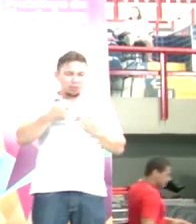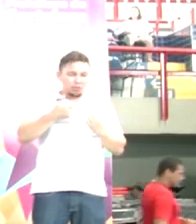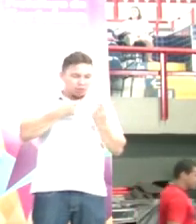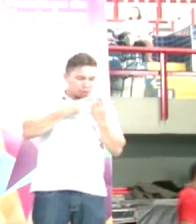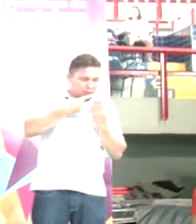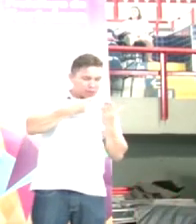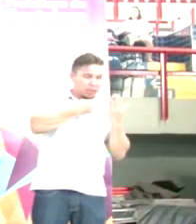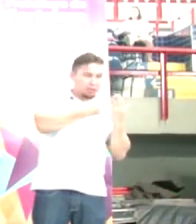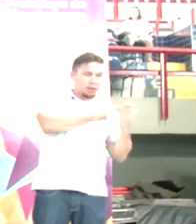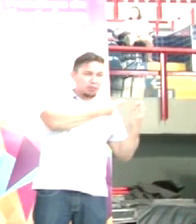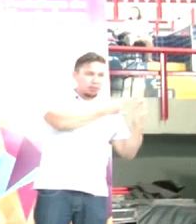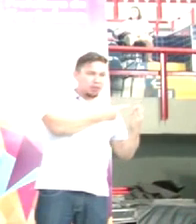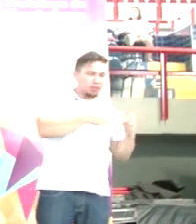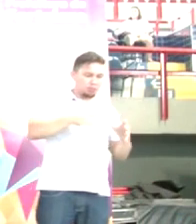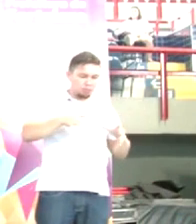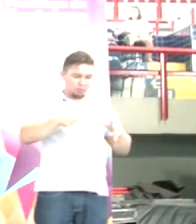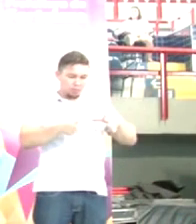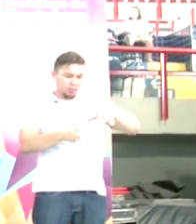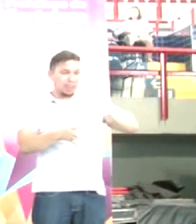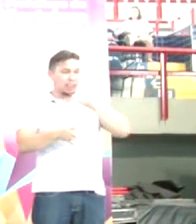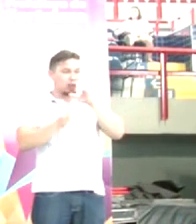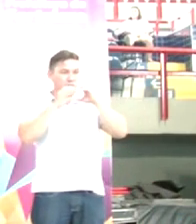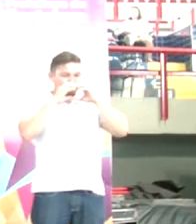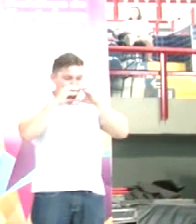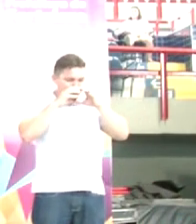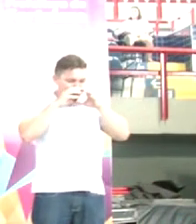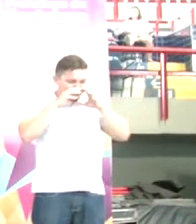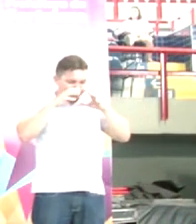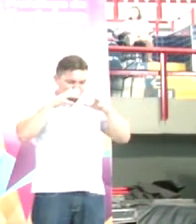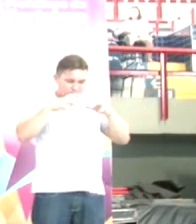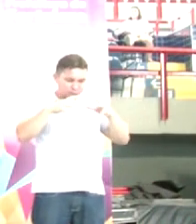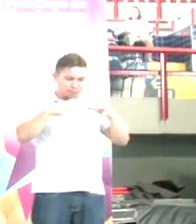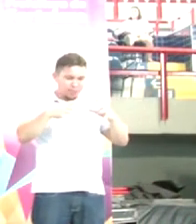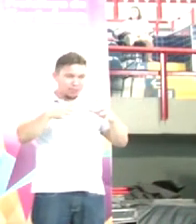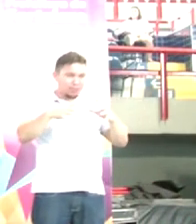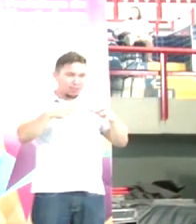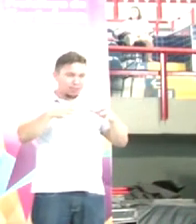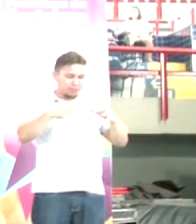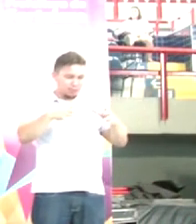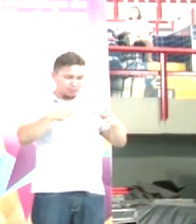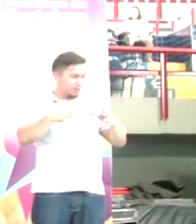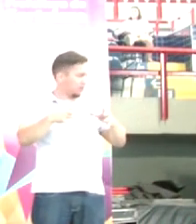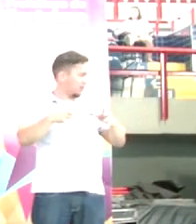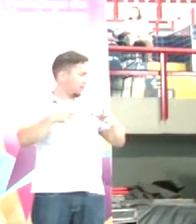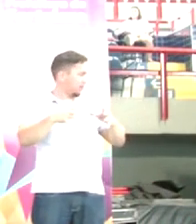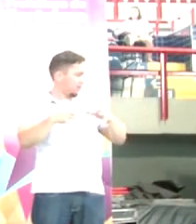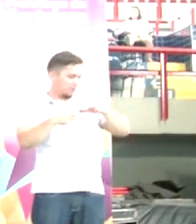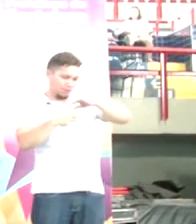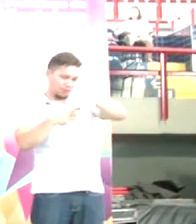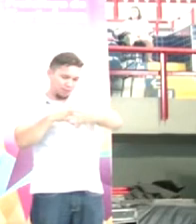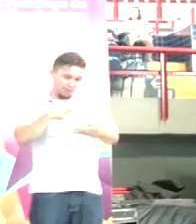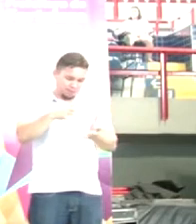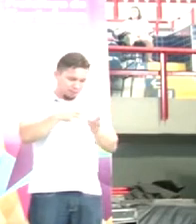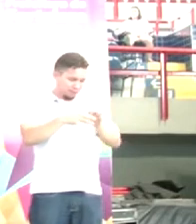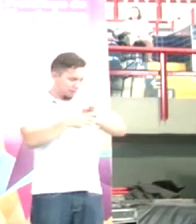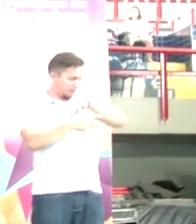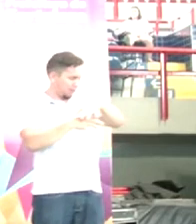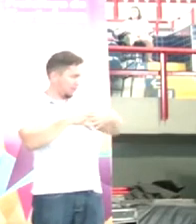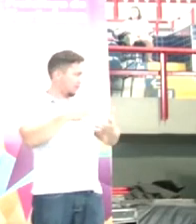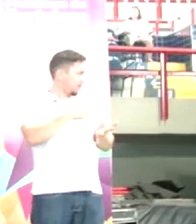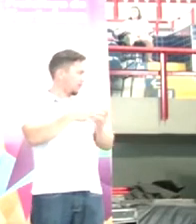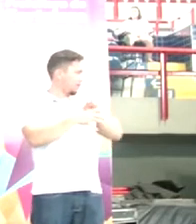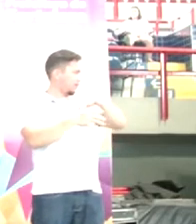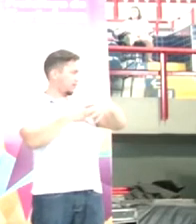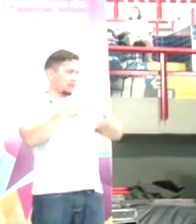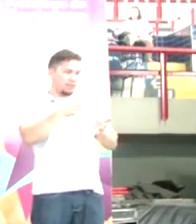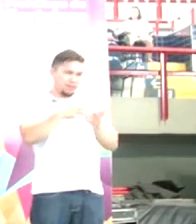bola. Mas uma bola de plástico, que é só aquele plástico, o cara joga o ar e ele infla, e fica bem redondinho. Ali é